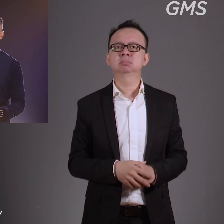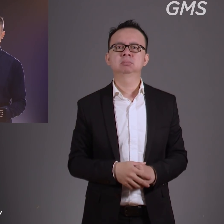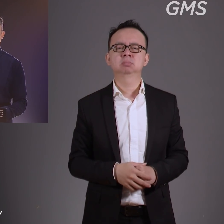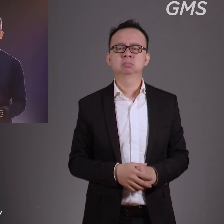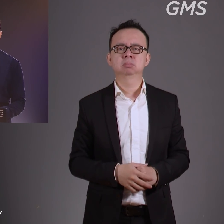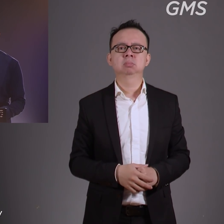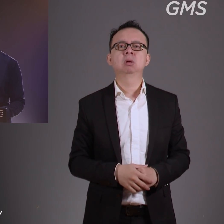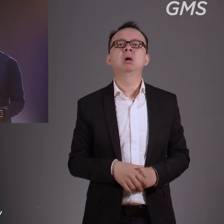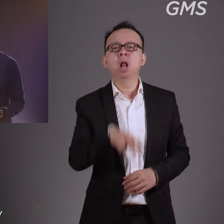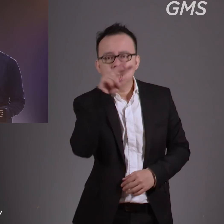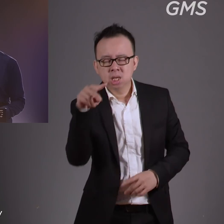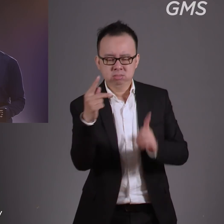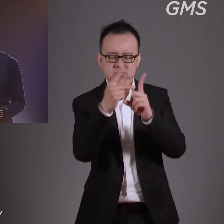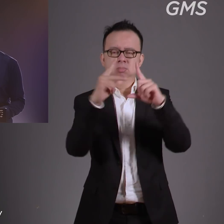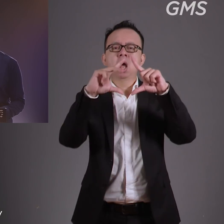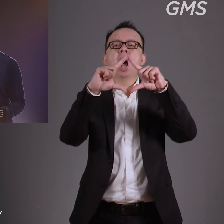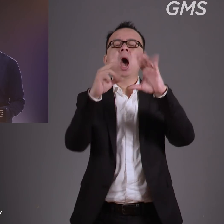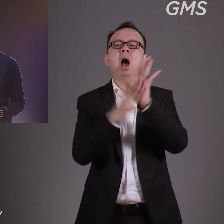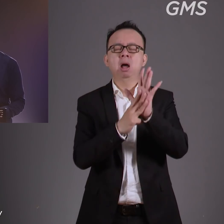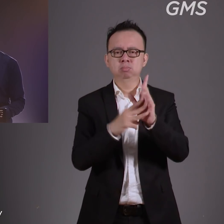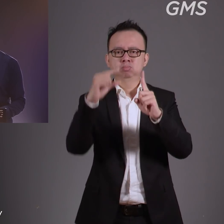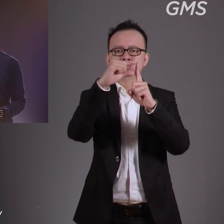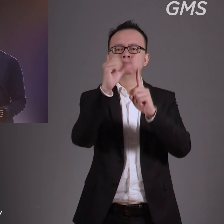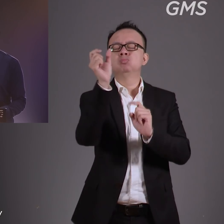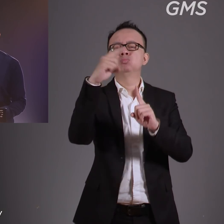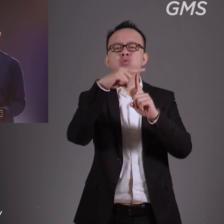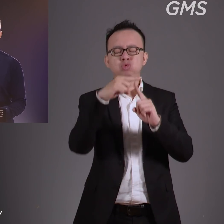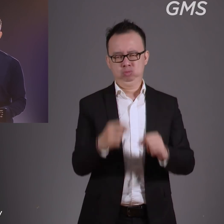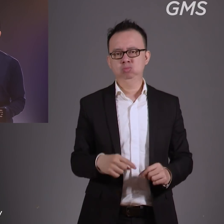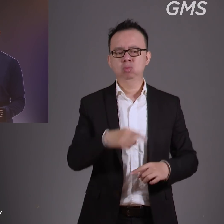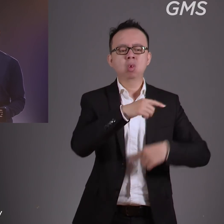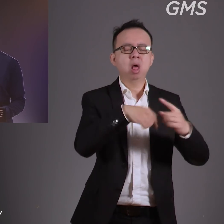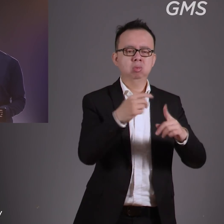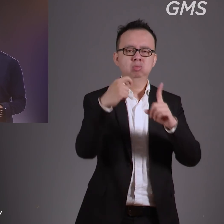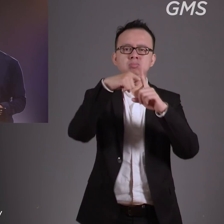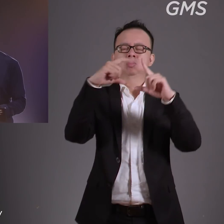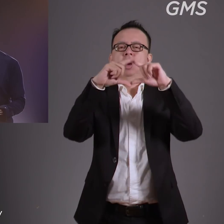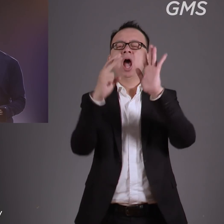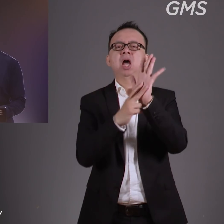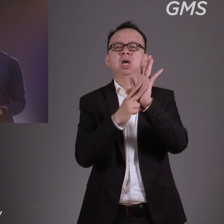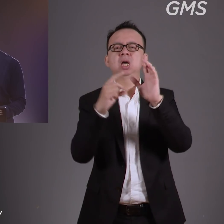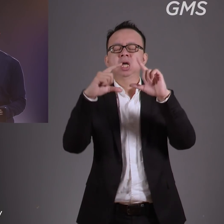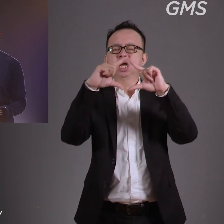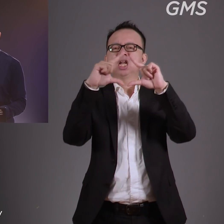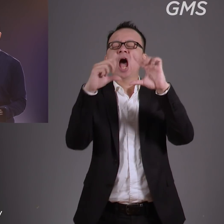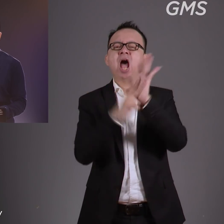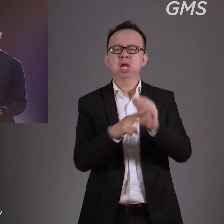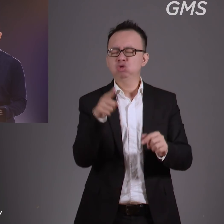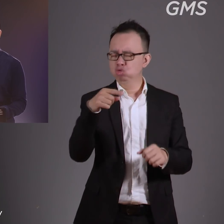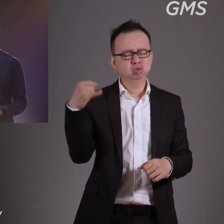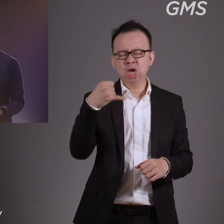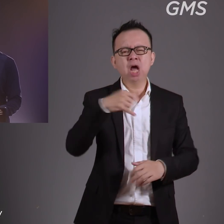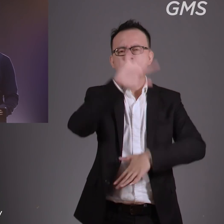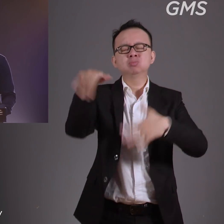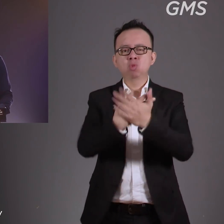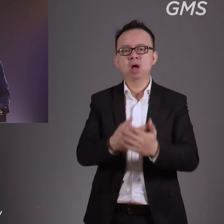Lihat Ham, turun-temurun lihat. Put, Kanaan, Kus, gak ada yang bagus.